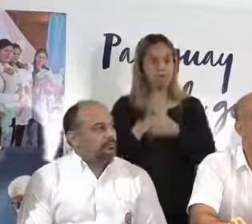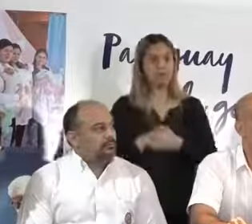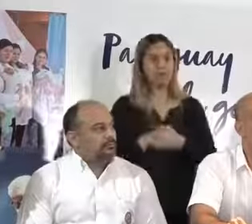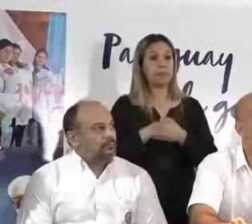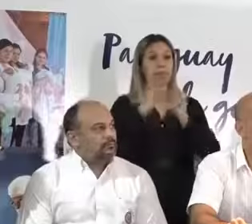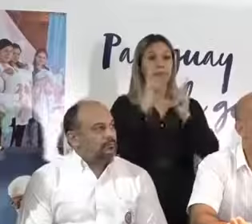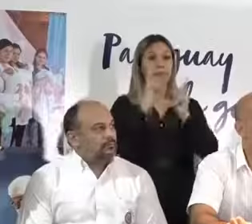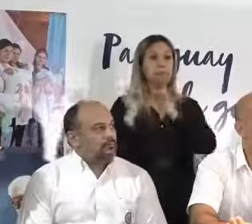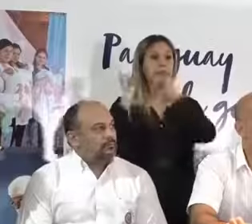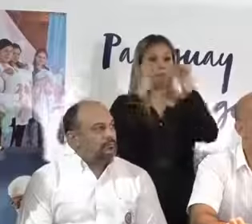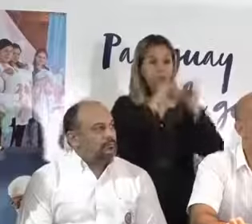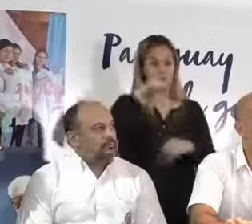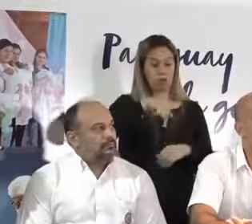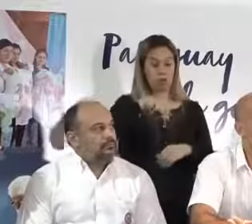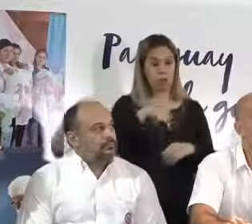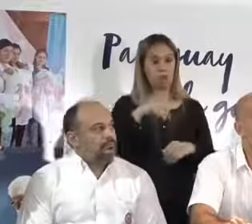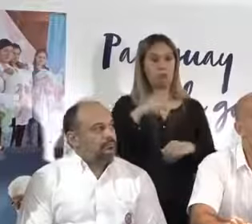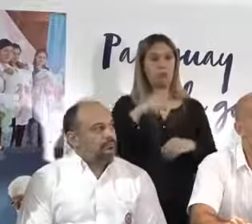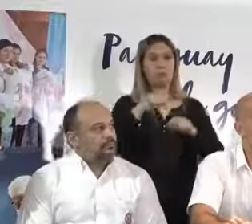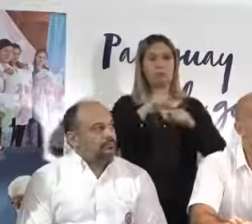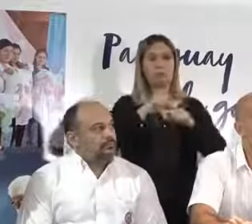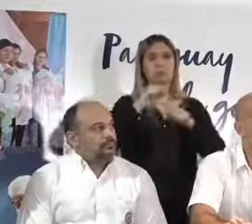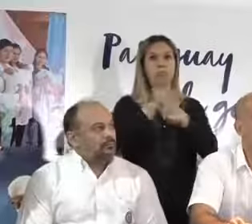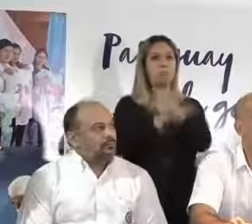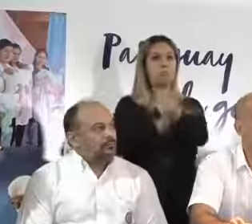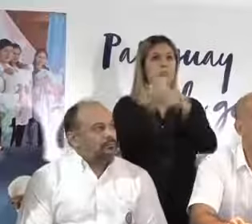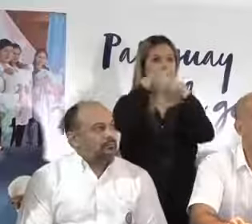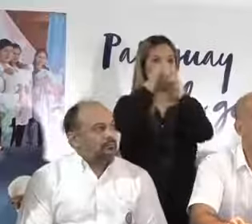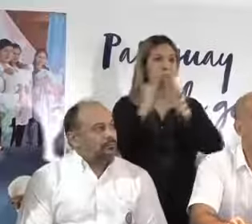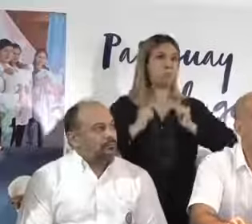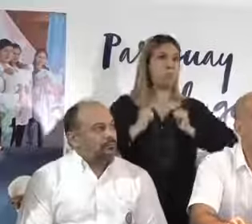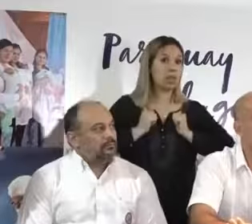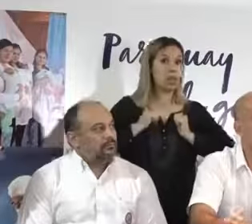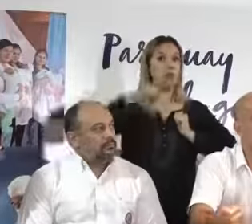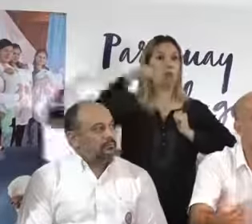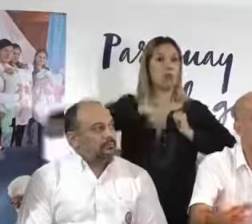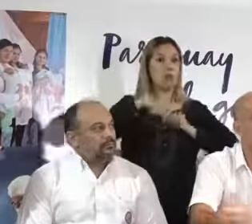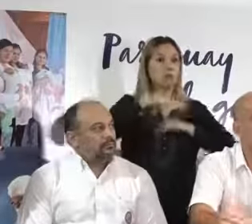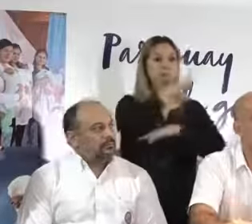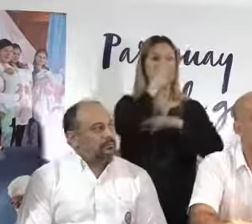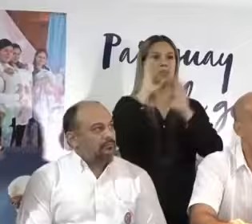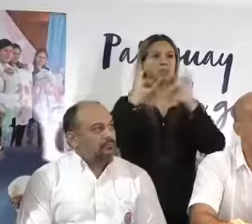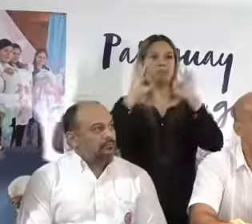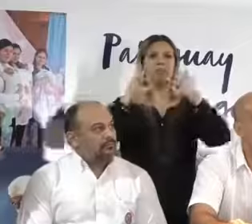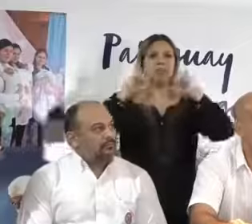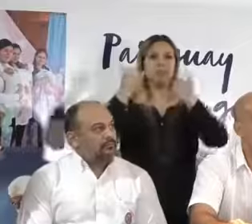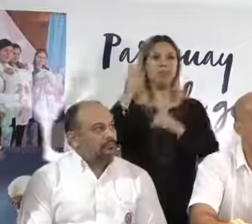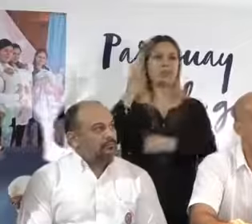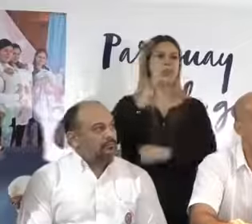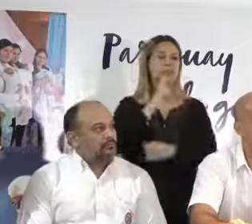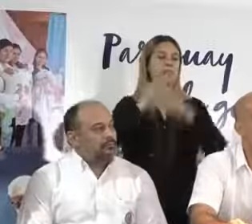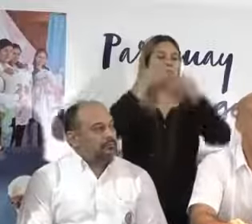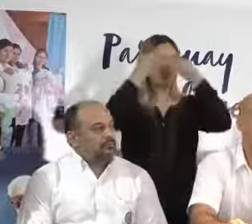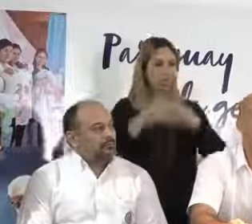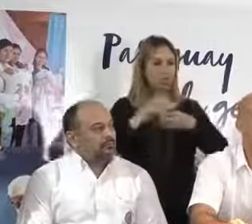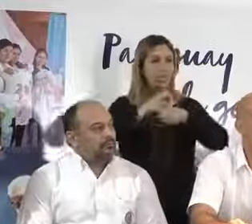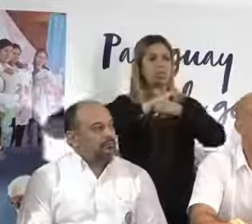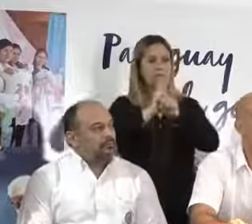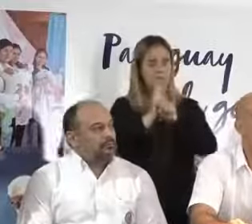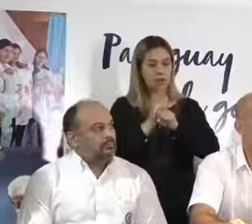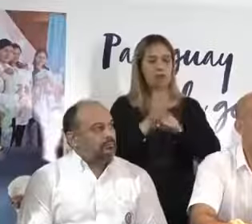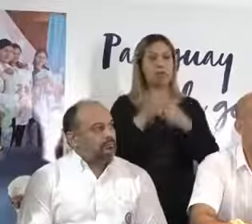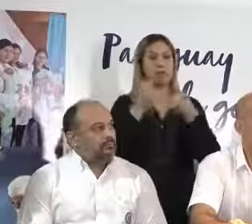de la fecha y tan pronto el resultado se conoció y pasó por los controles pertinentes y la reprueba,